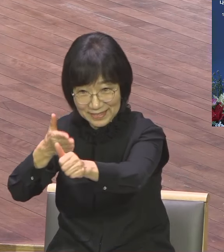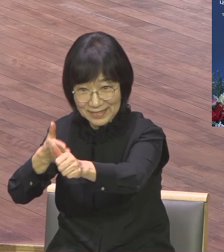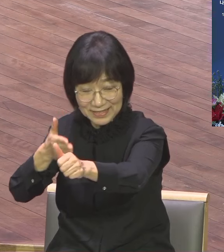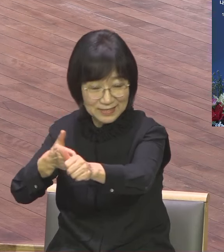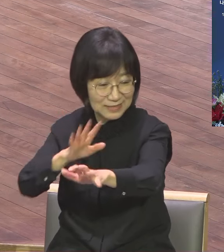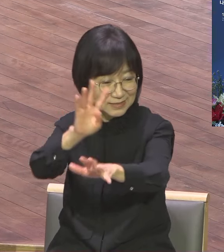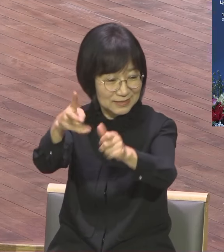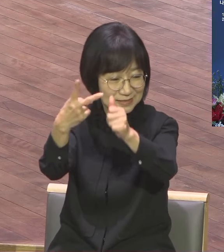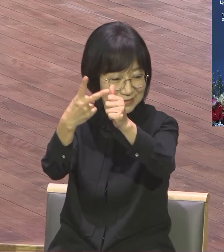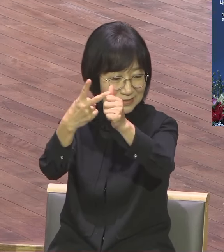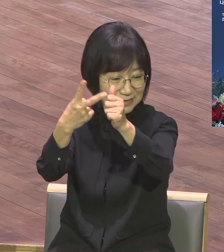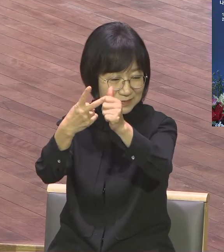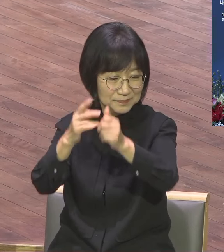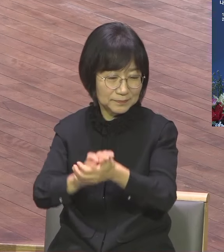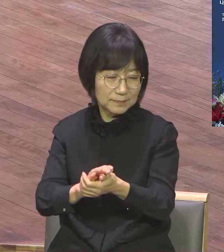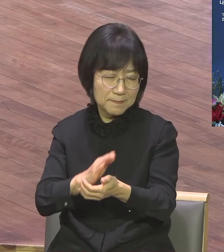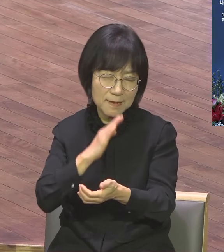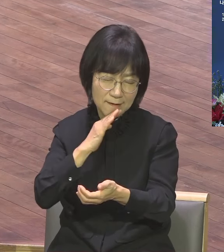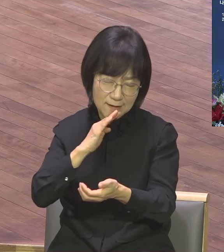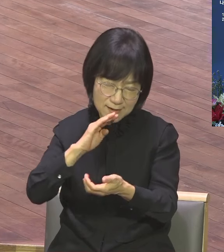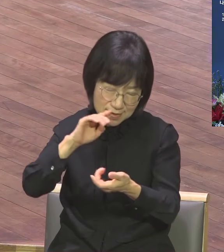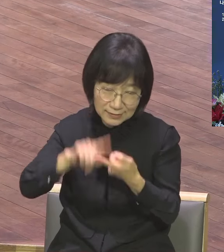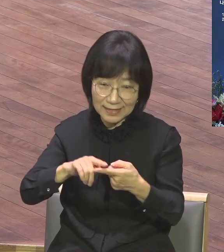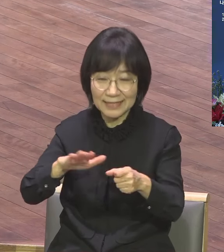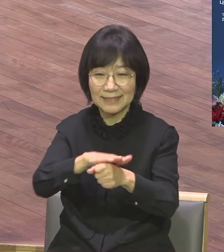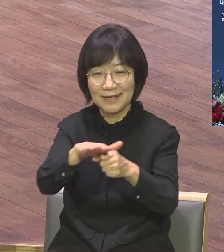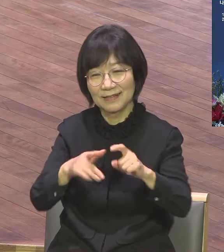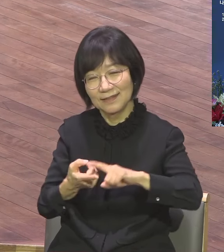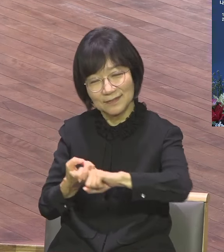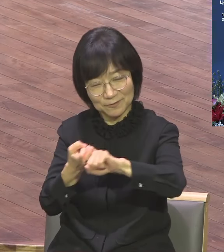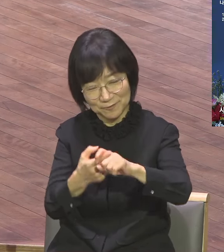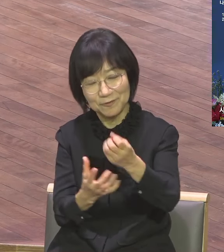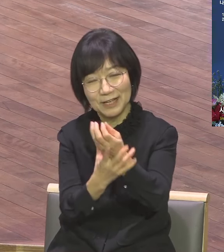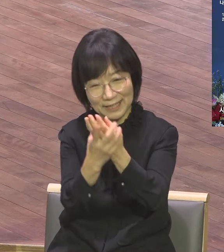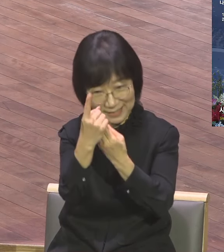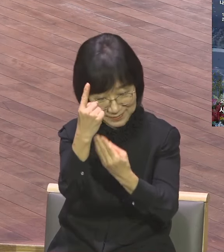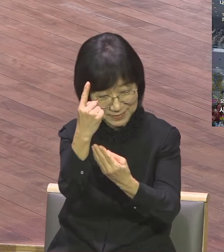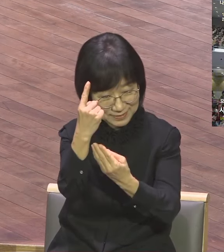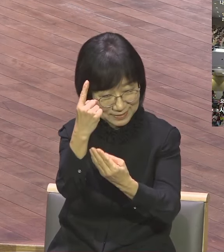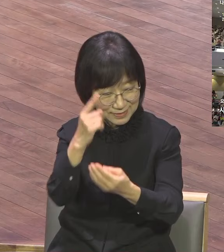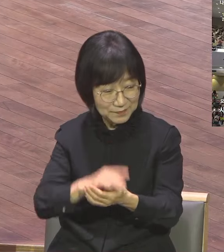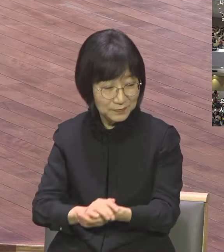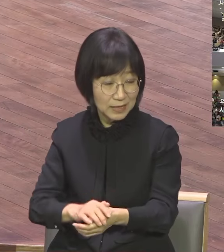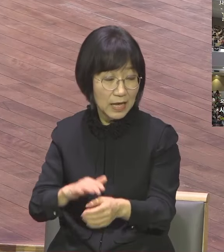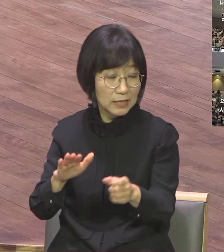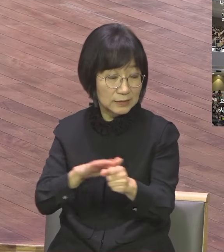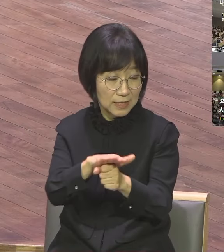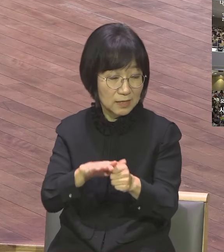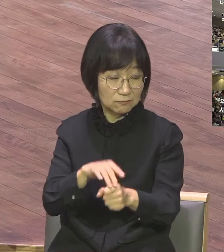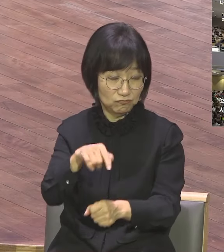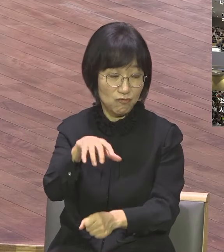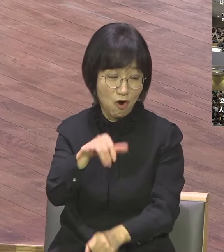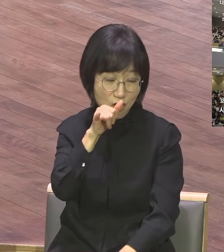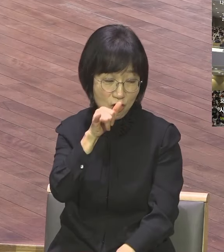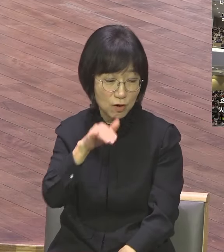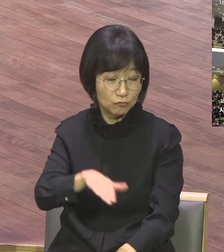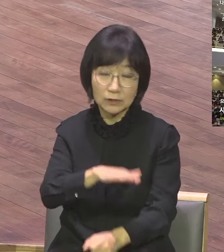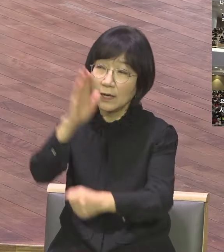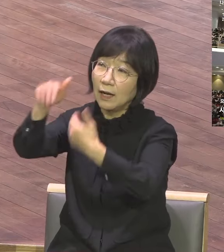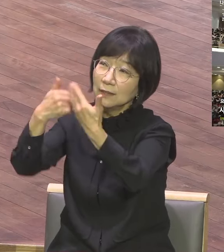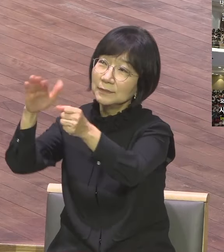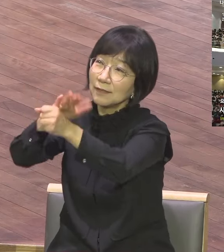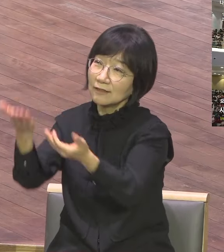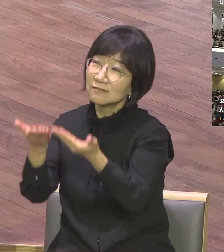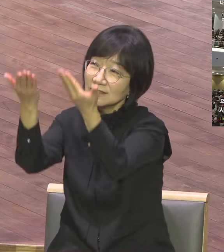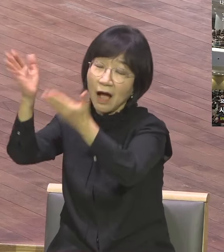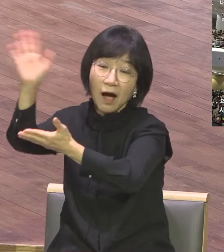두 번째로 마땅한 사랑의 원내스입니다. 10절 봅니다. 사랑은 여기 있으니 우리가 하나님을 사랑한 것이